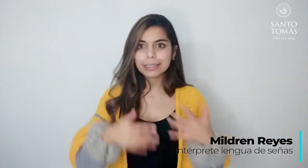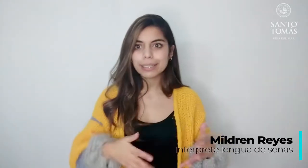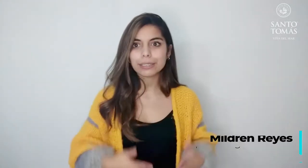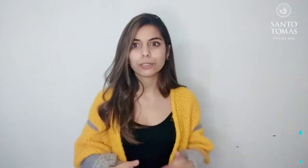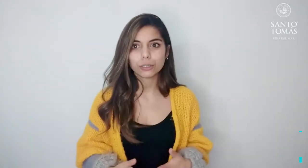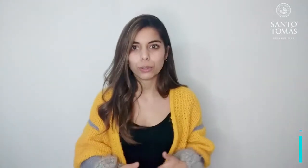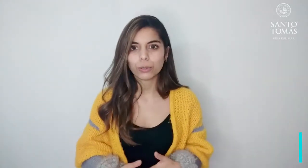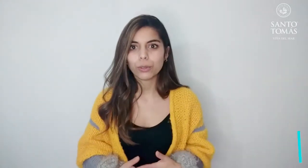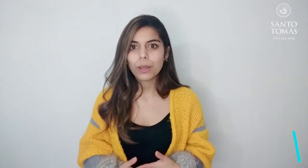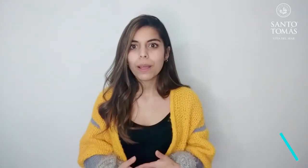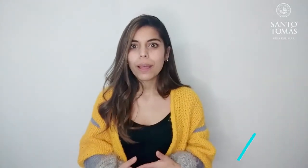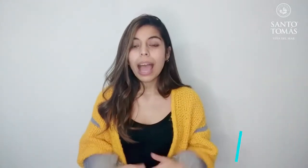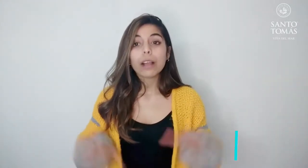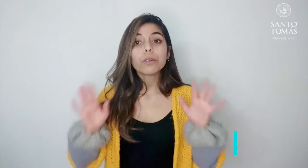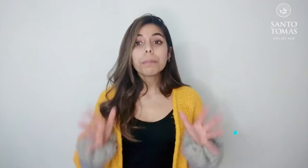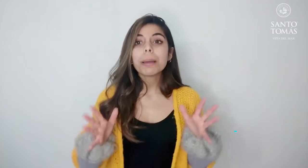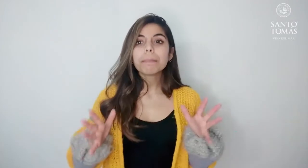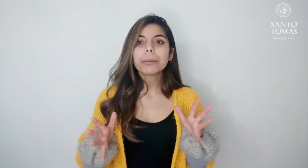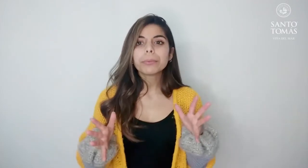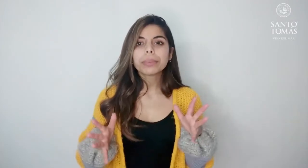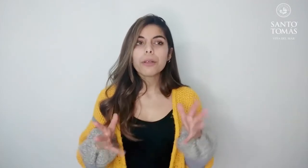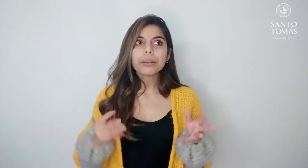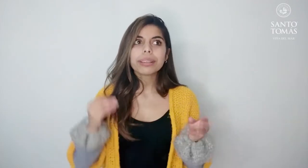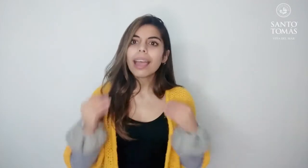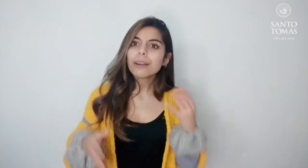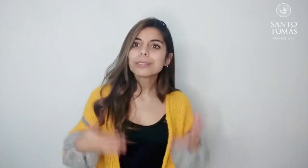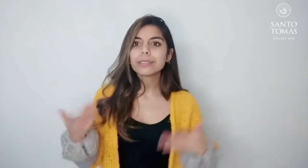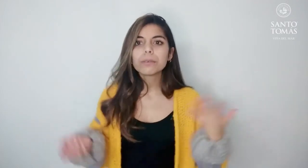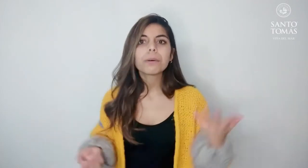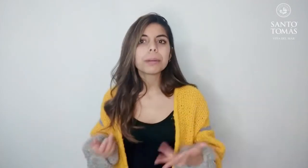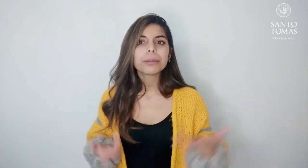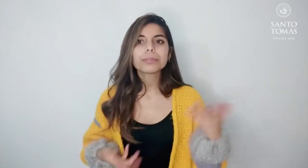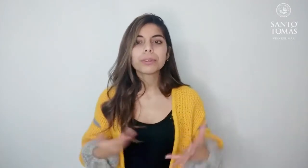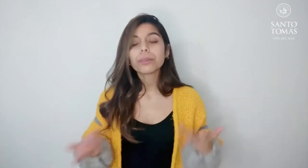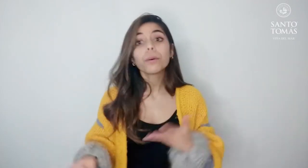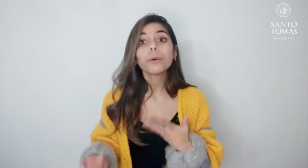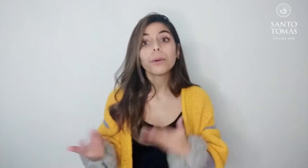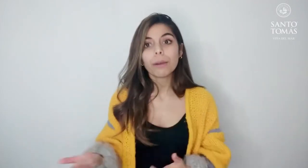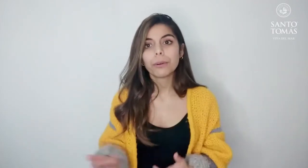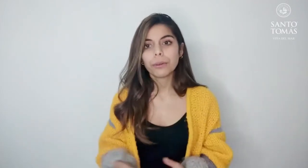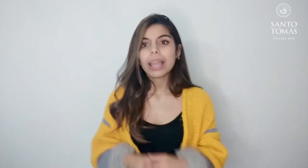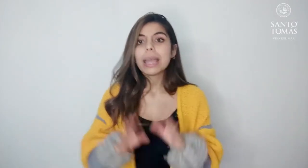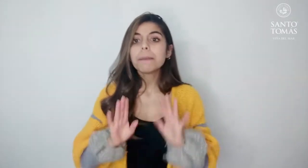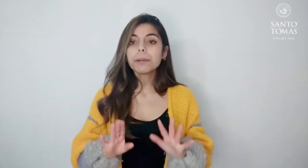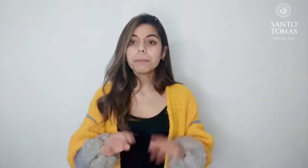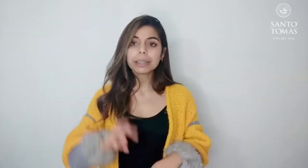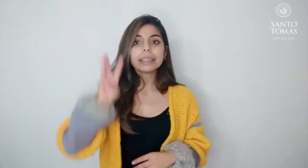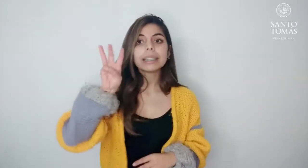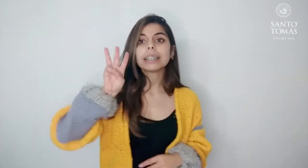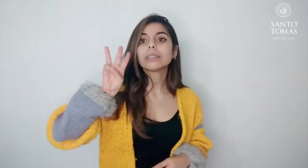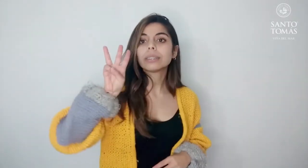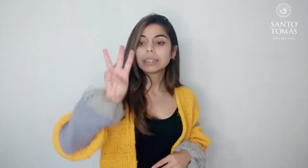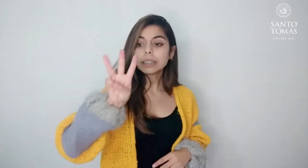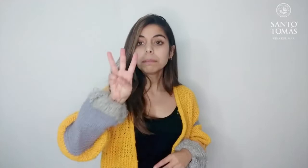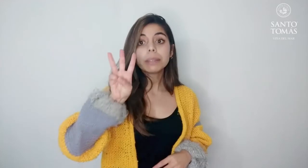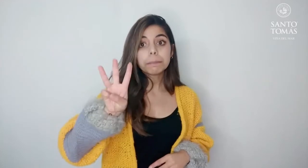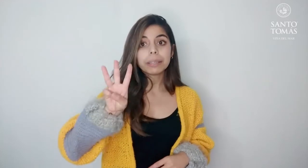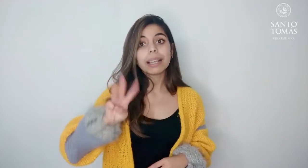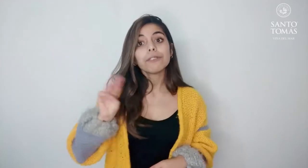sea sordo. Algunos me han preguntado, ¿qué hago si tengo un compañero sordo? ¿Cómo colaboro? Es muy importante que estos tres tips que les voy a